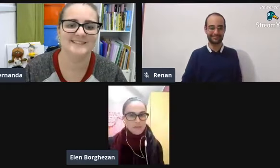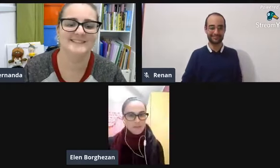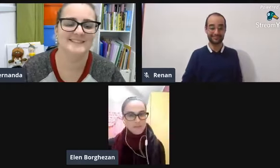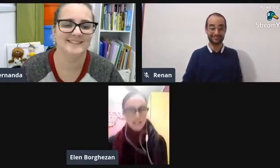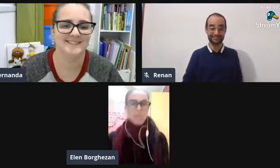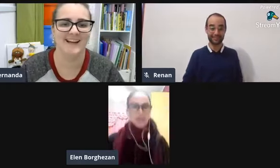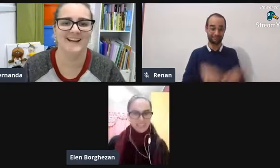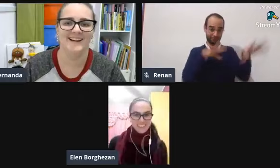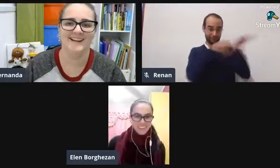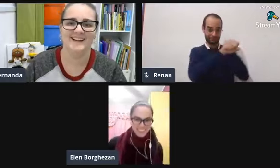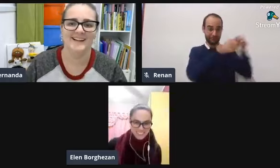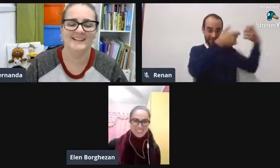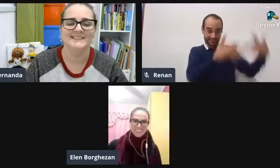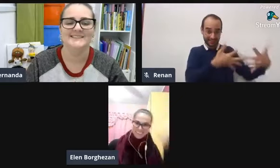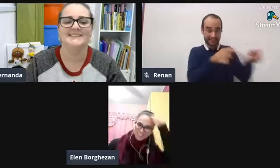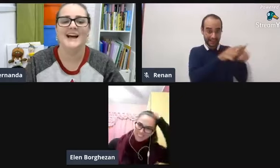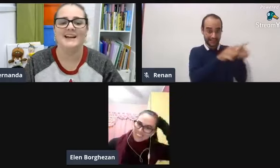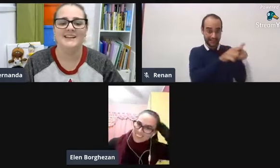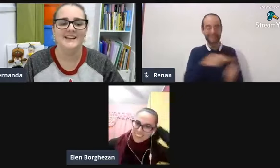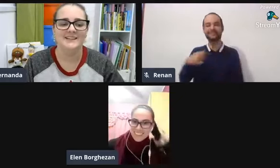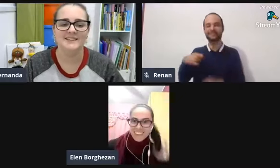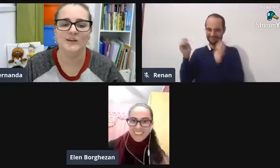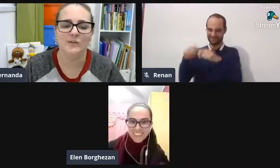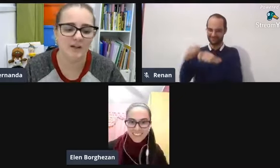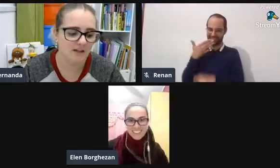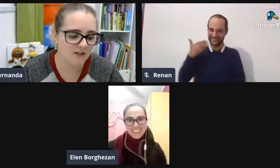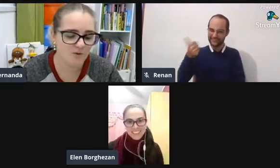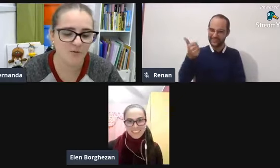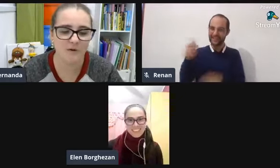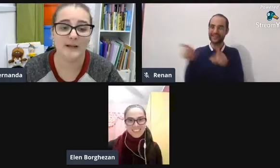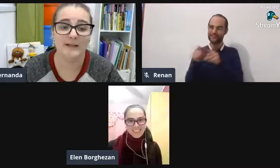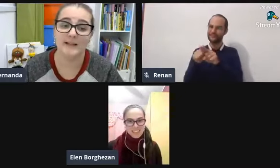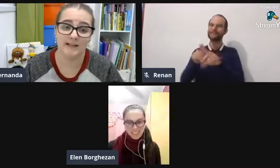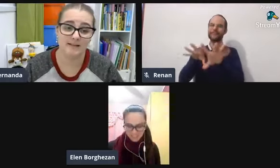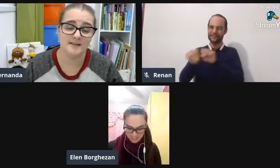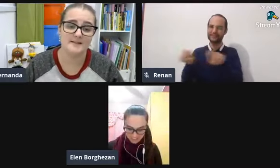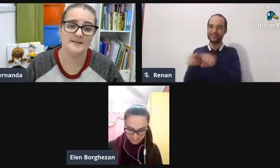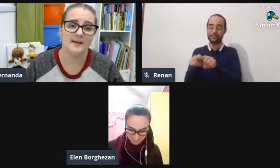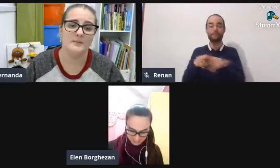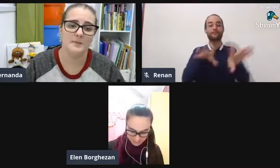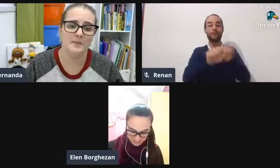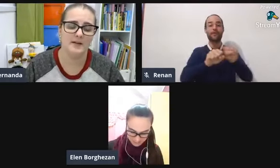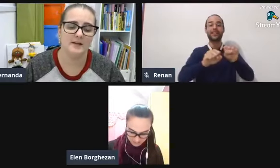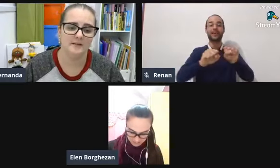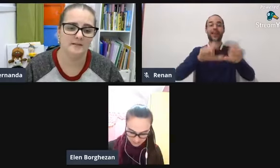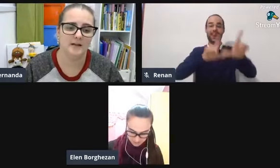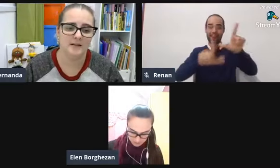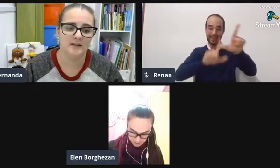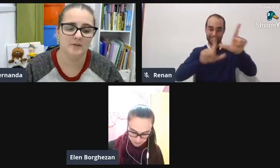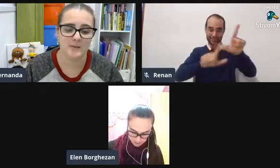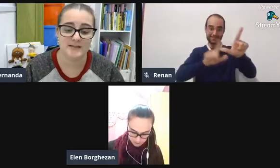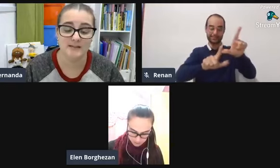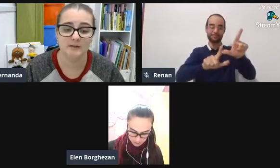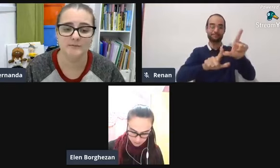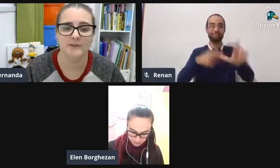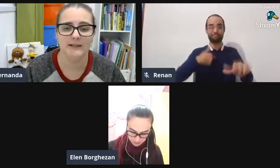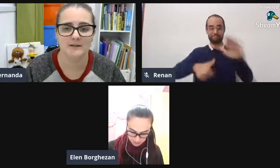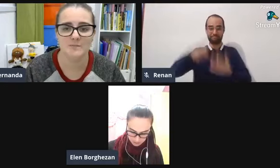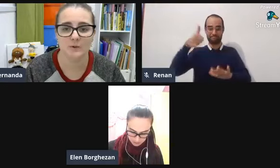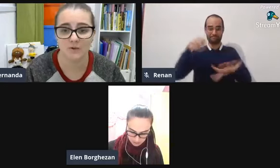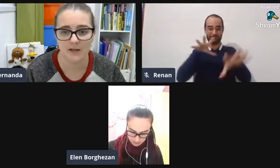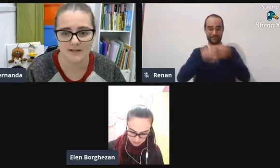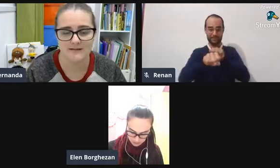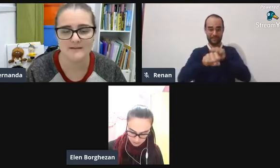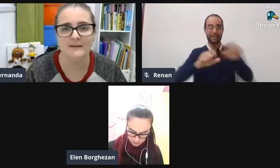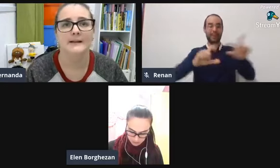tem que valer a pena, né? Tá. Então, eu sou formada em letras, é a minha primeira formação,